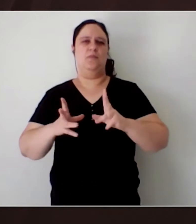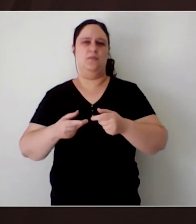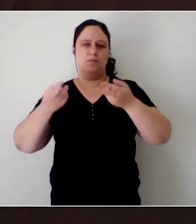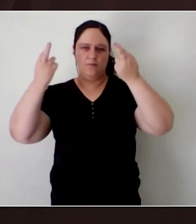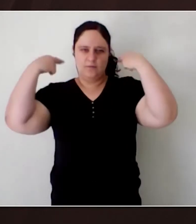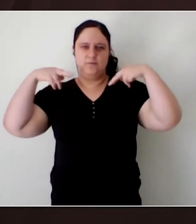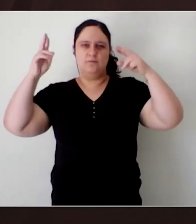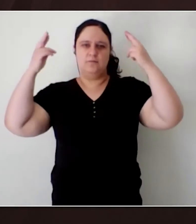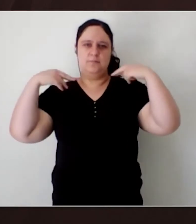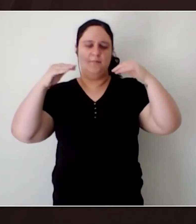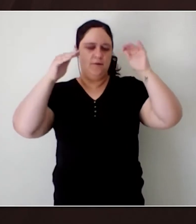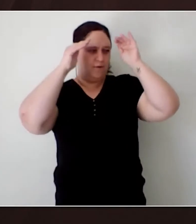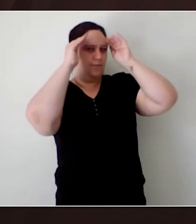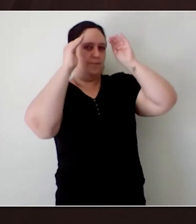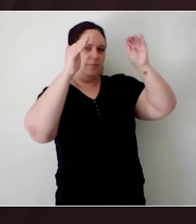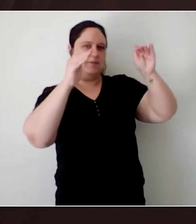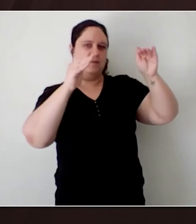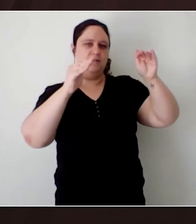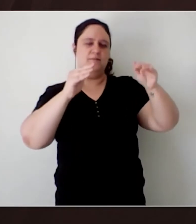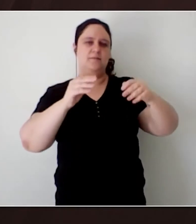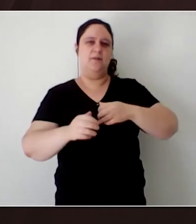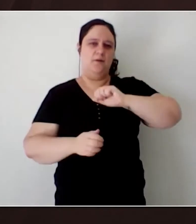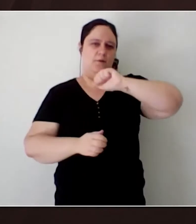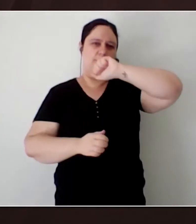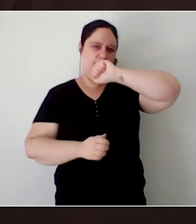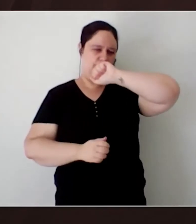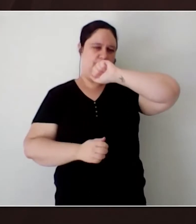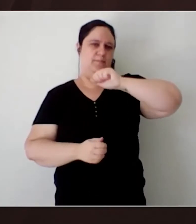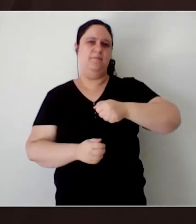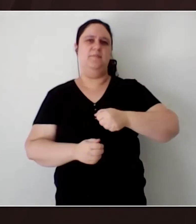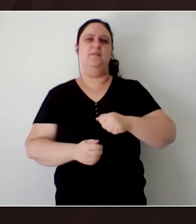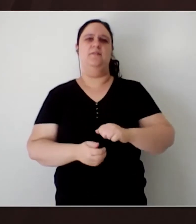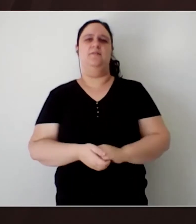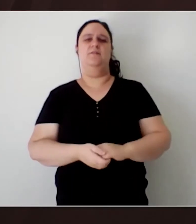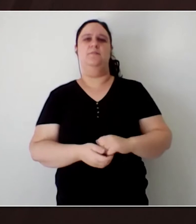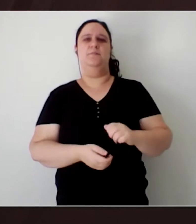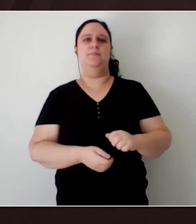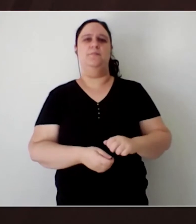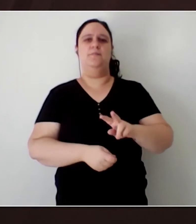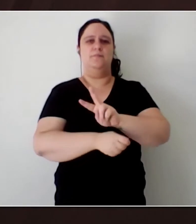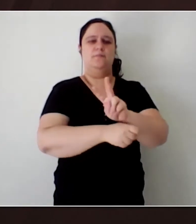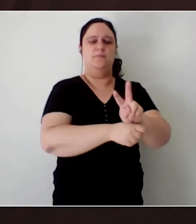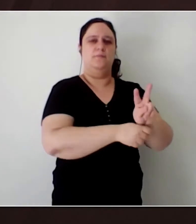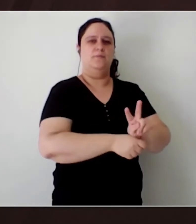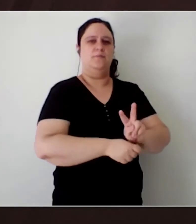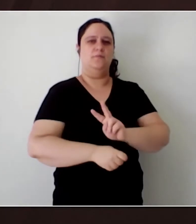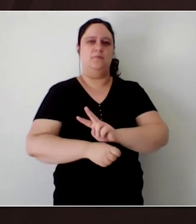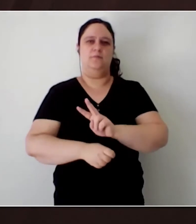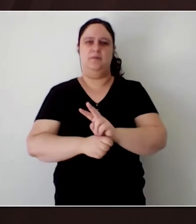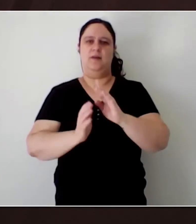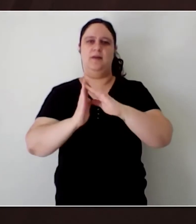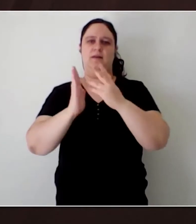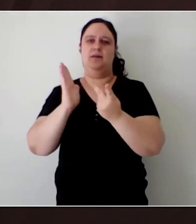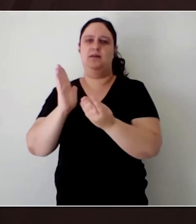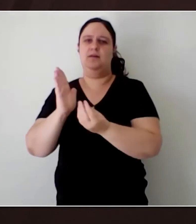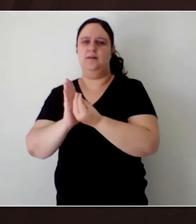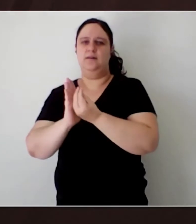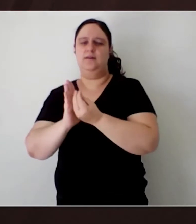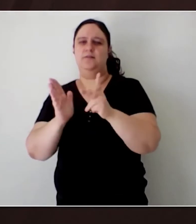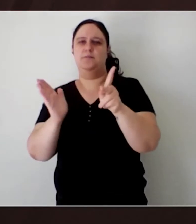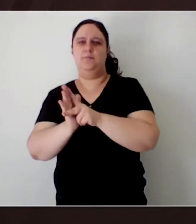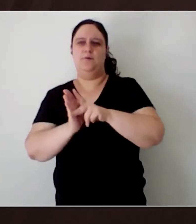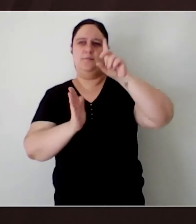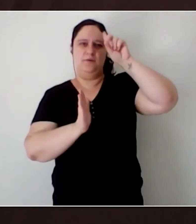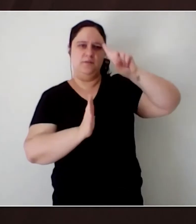pastoreardes a igreja de Deus, a qual ele comprou com seu próprio sangue. Então, os